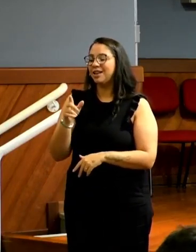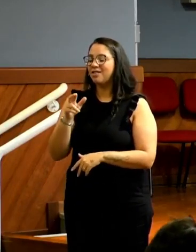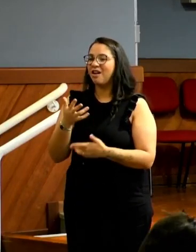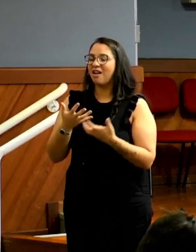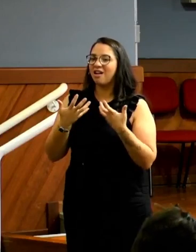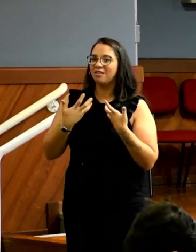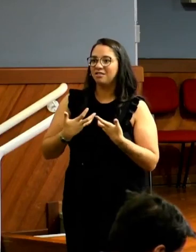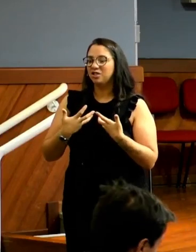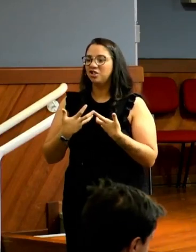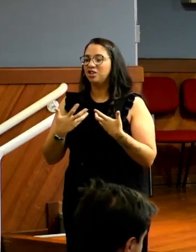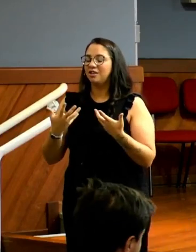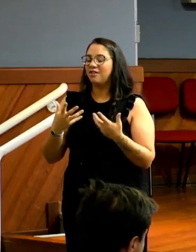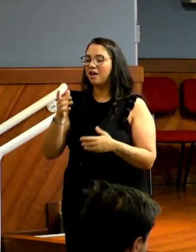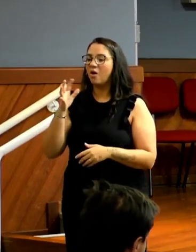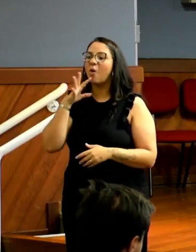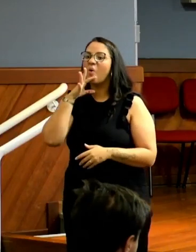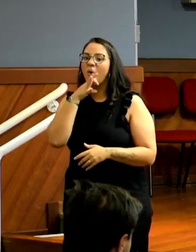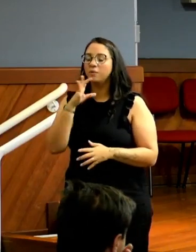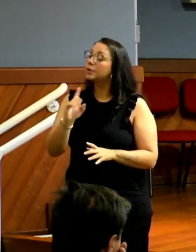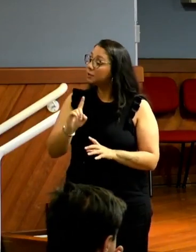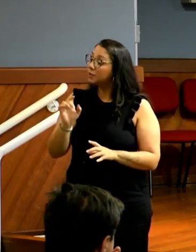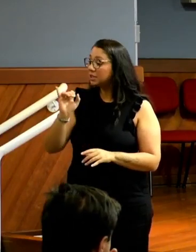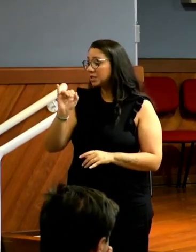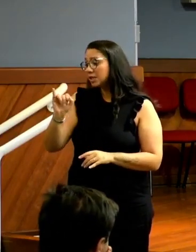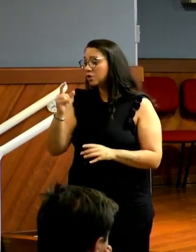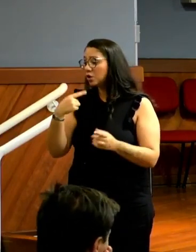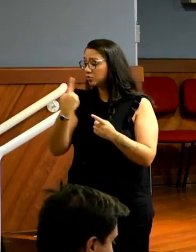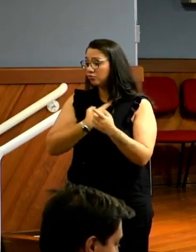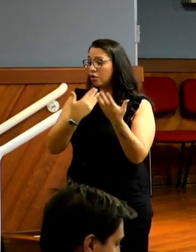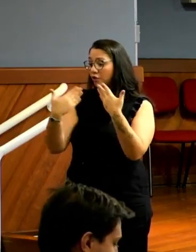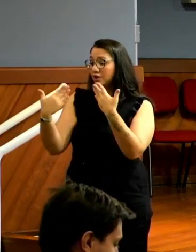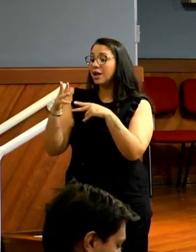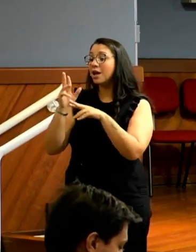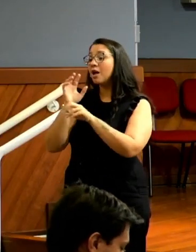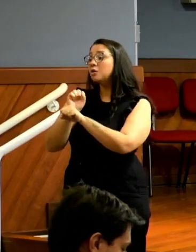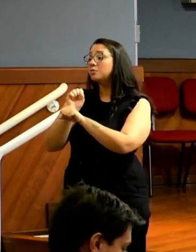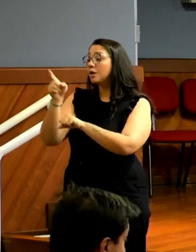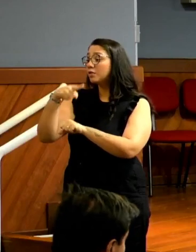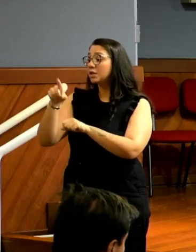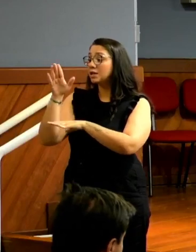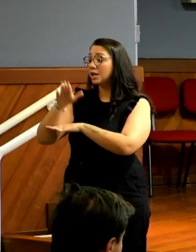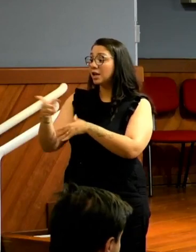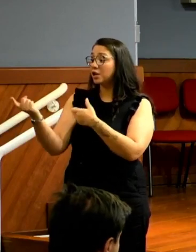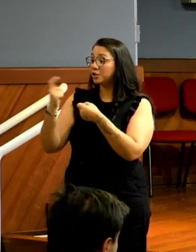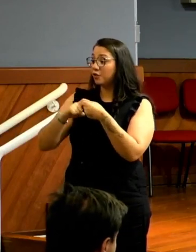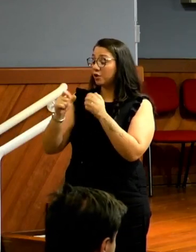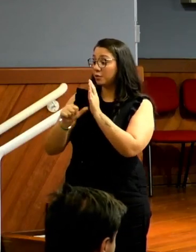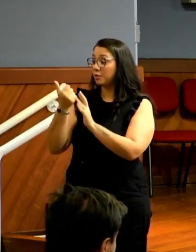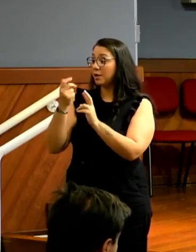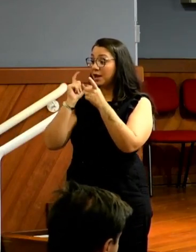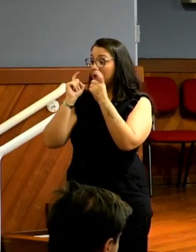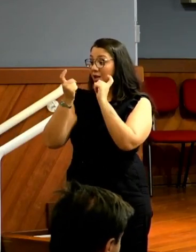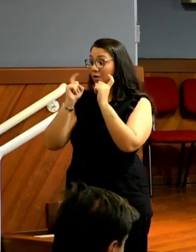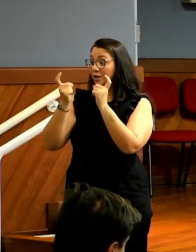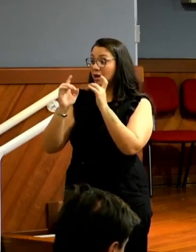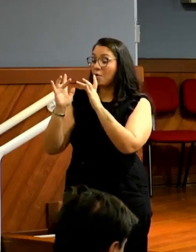coisas muito óbvias para todo mundo, ou que seja para a gente conversar. E espero vocês na parte da tarde, então, para a nossa primeira reunião da